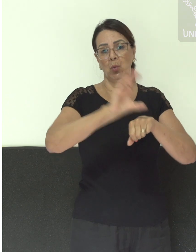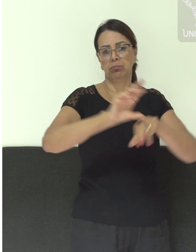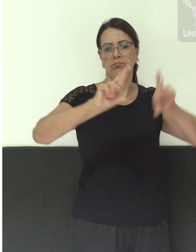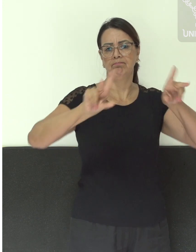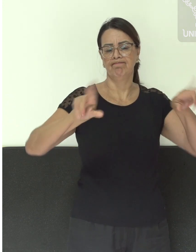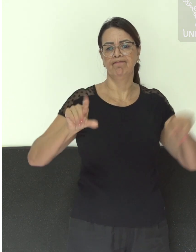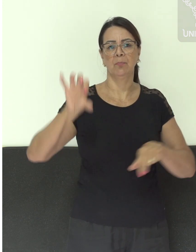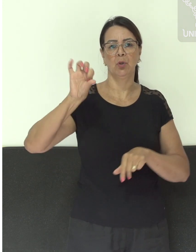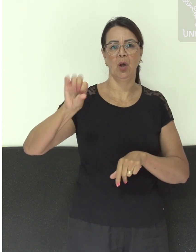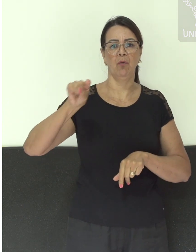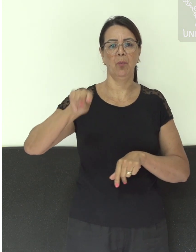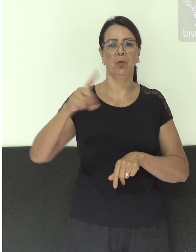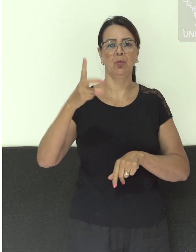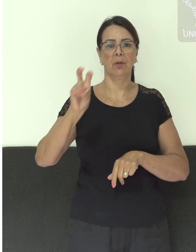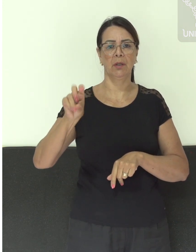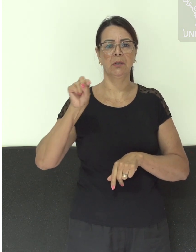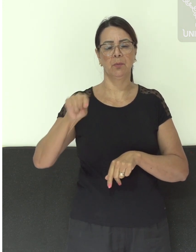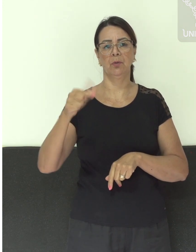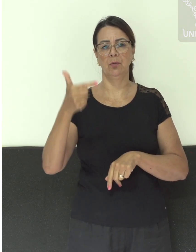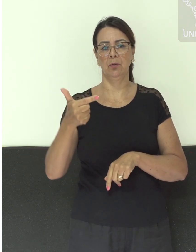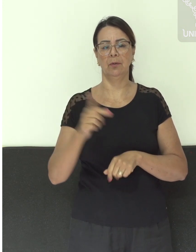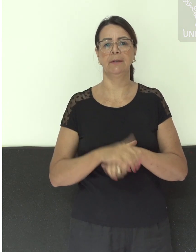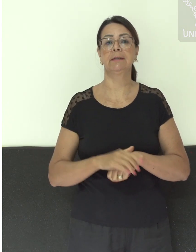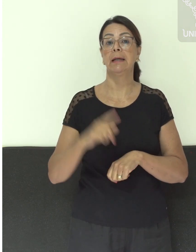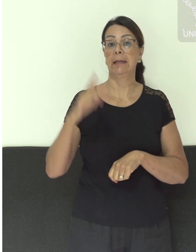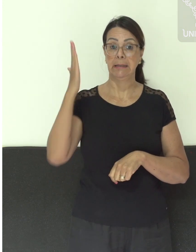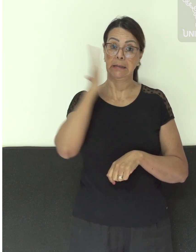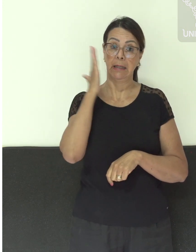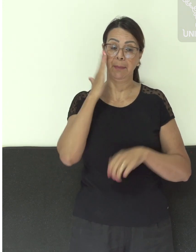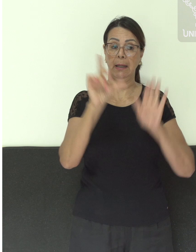9.15.2. Ciência dos dispositivos da Lei